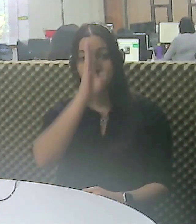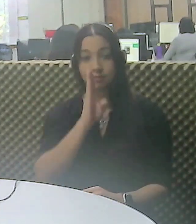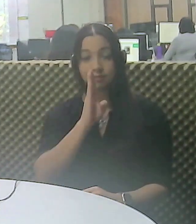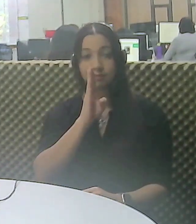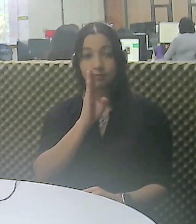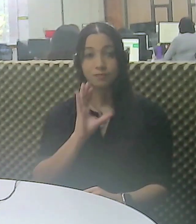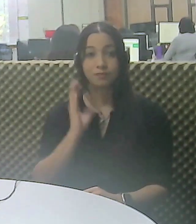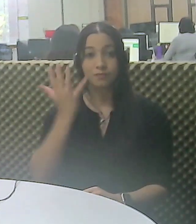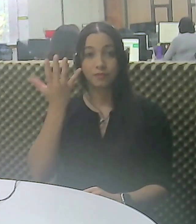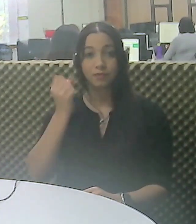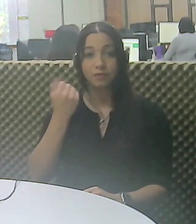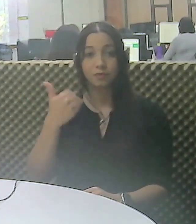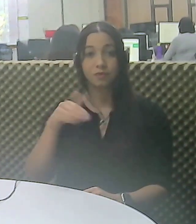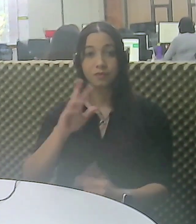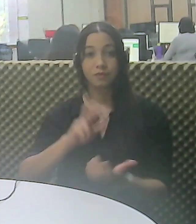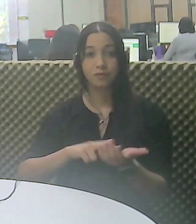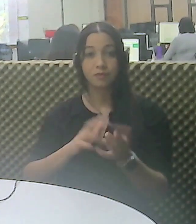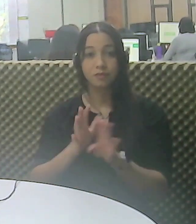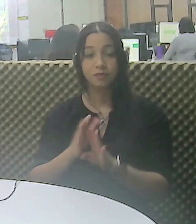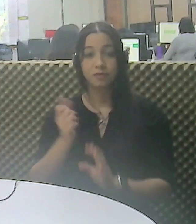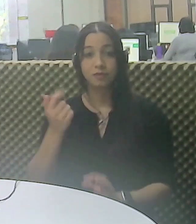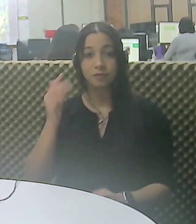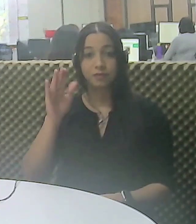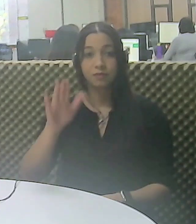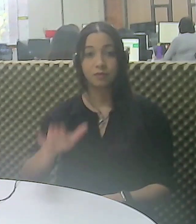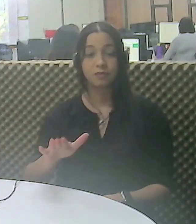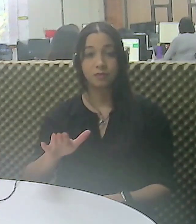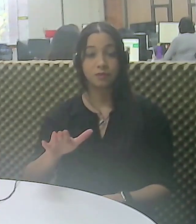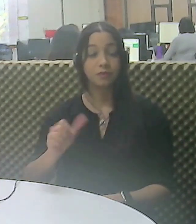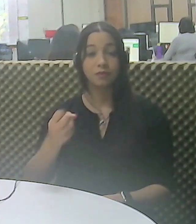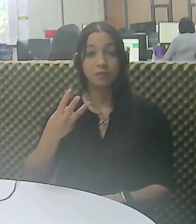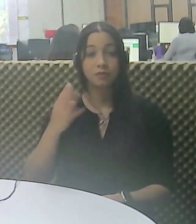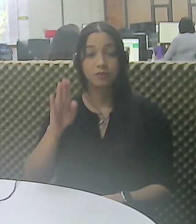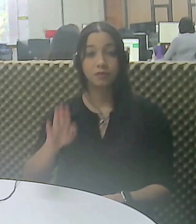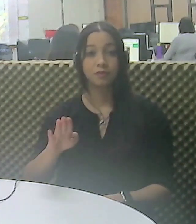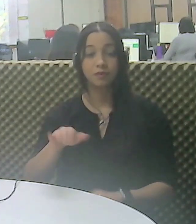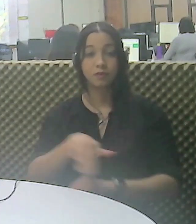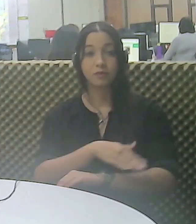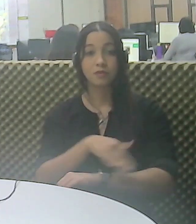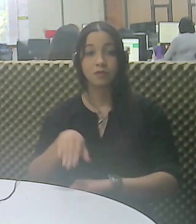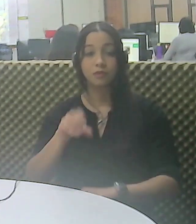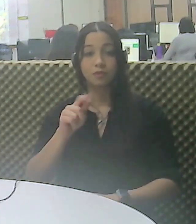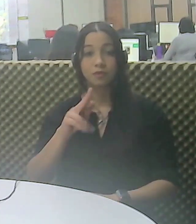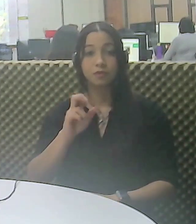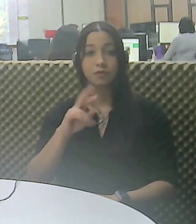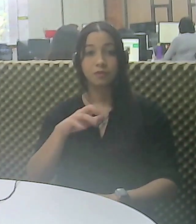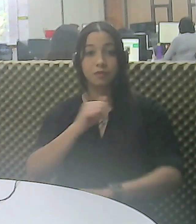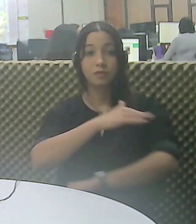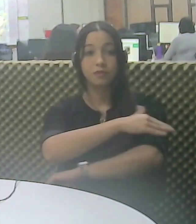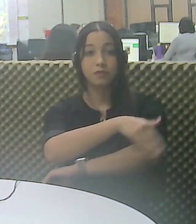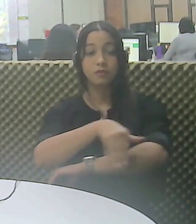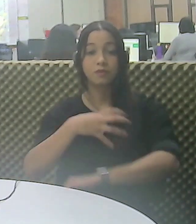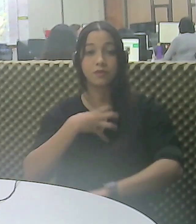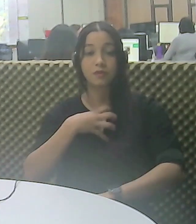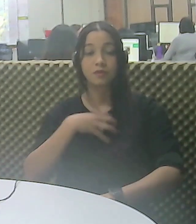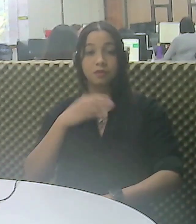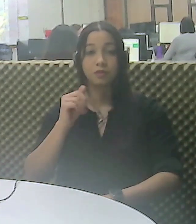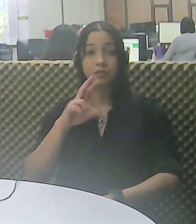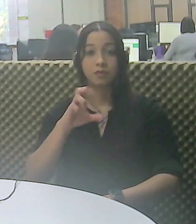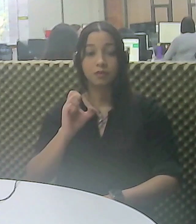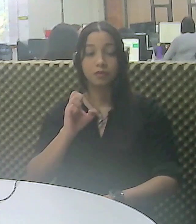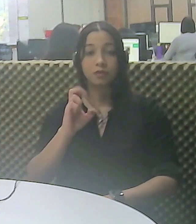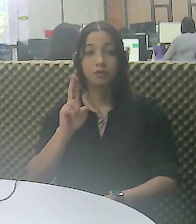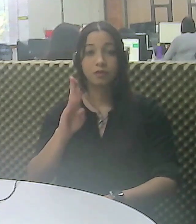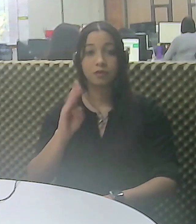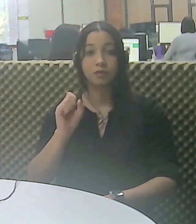e ocorrem de 8h30 da manhã a 1 da tarde na Avenida Siqueira Campos, esquina com a Rua Acre, em frente à UBSF do